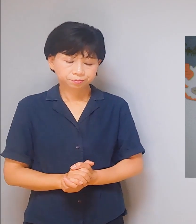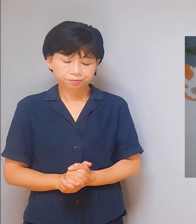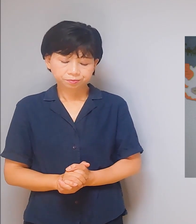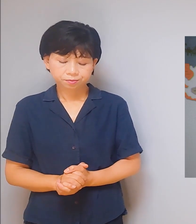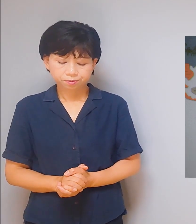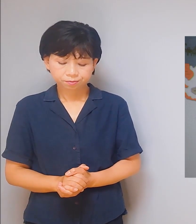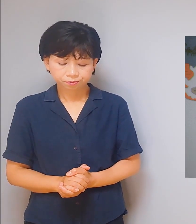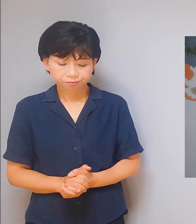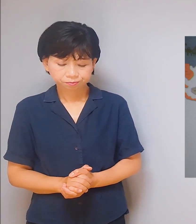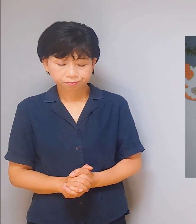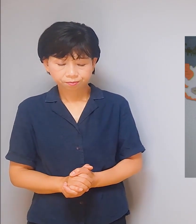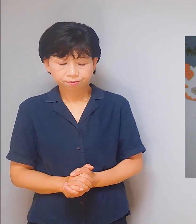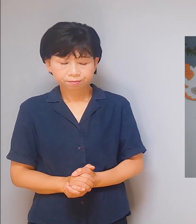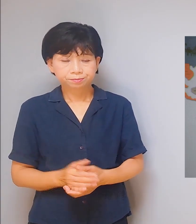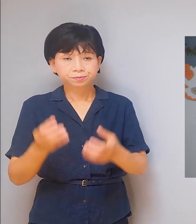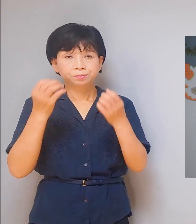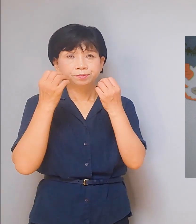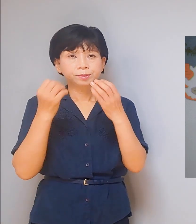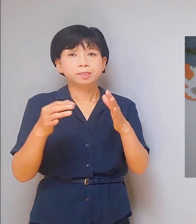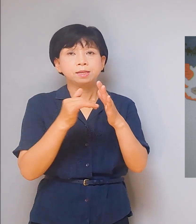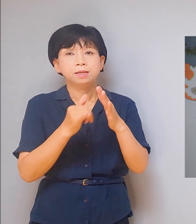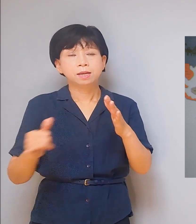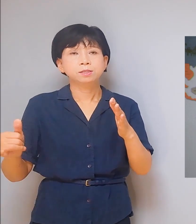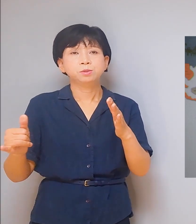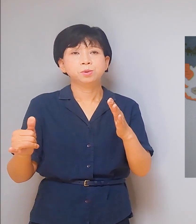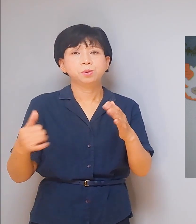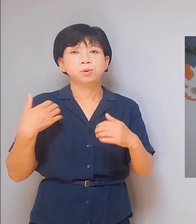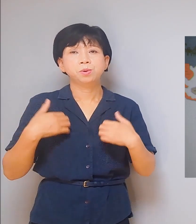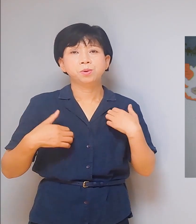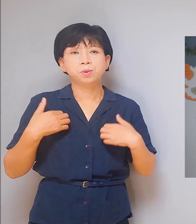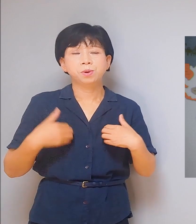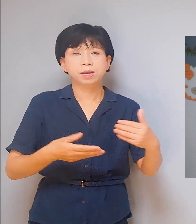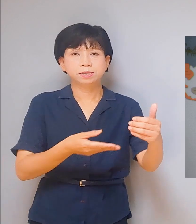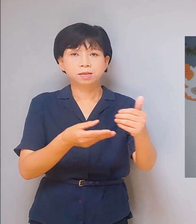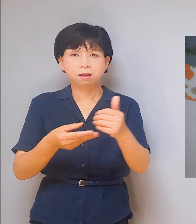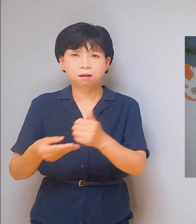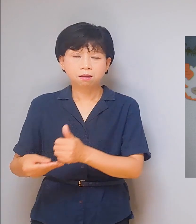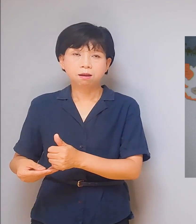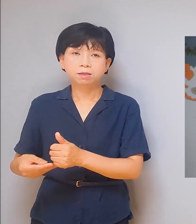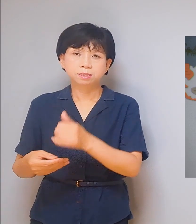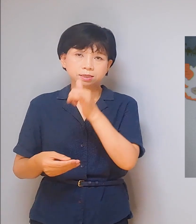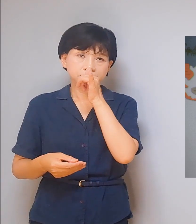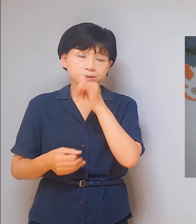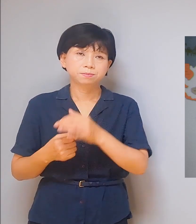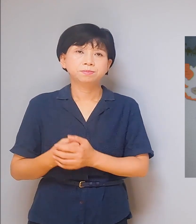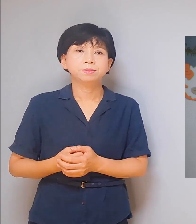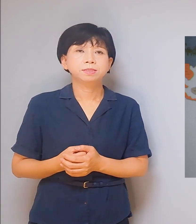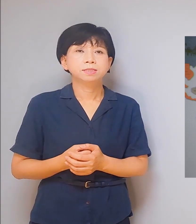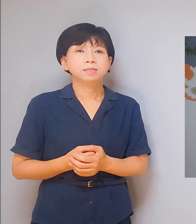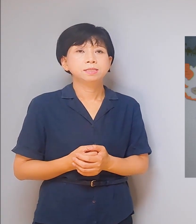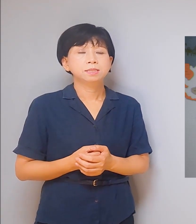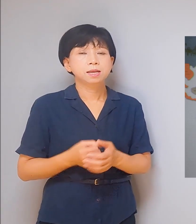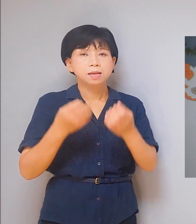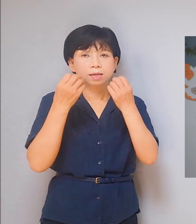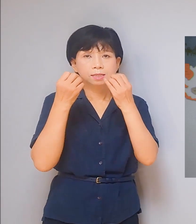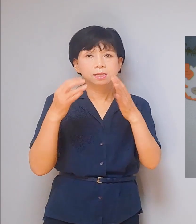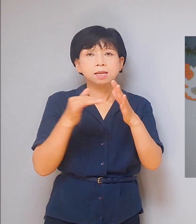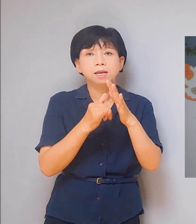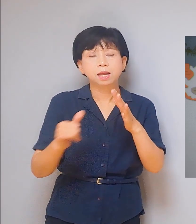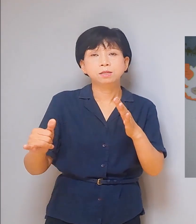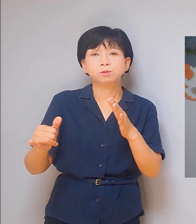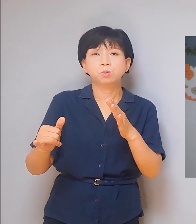말아라. 아멘. 우리 새가족 환영이 있어서 찬송가 두 절을 못했습니다. 우리 새가족으로 우리